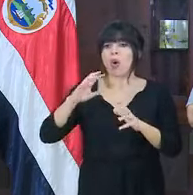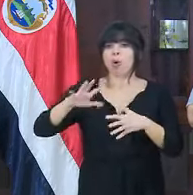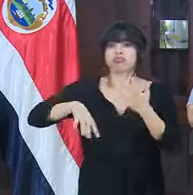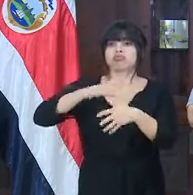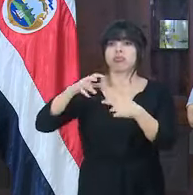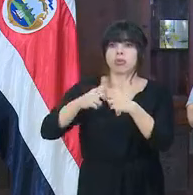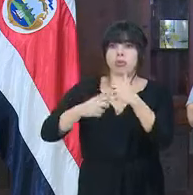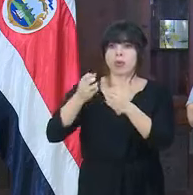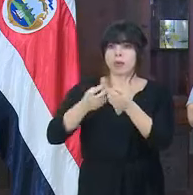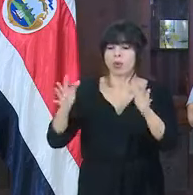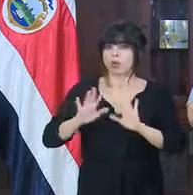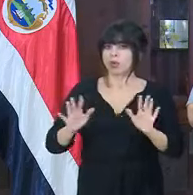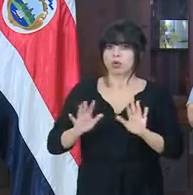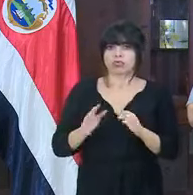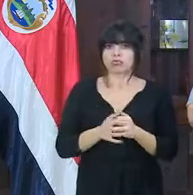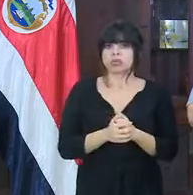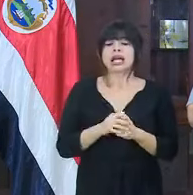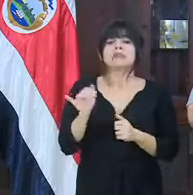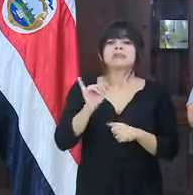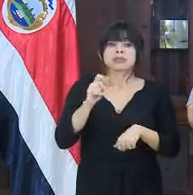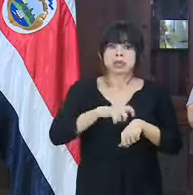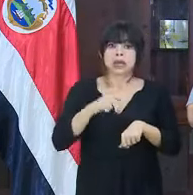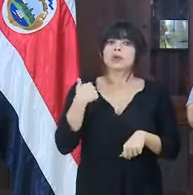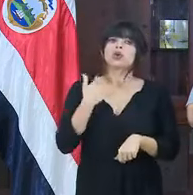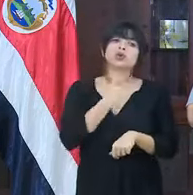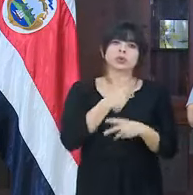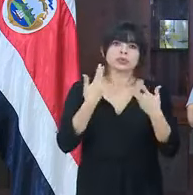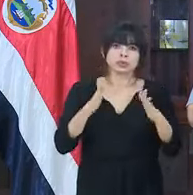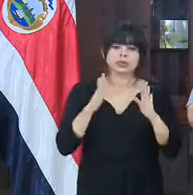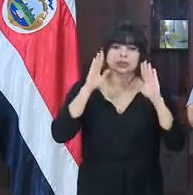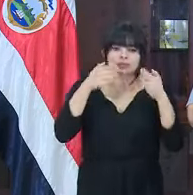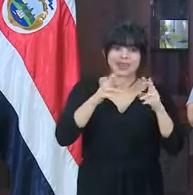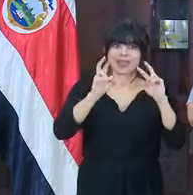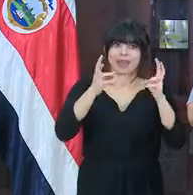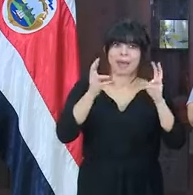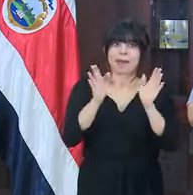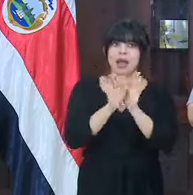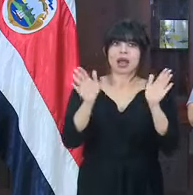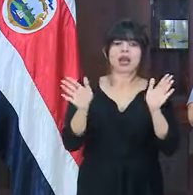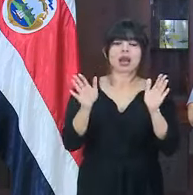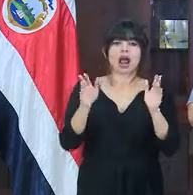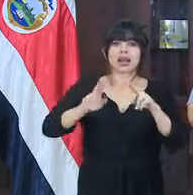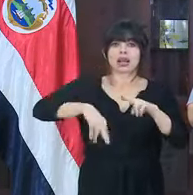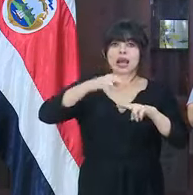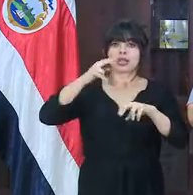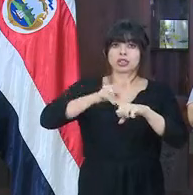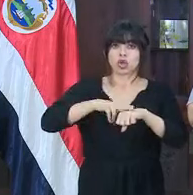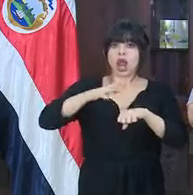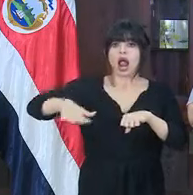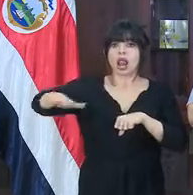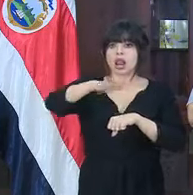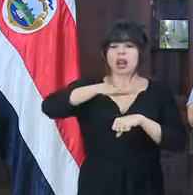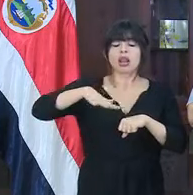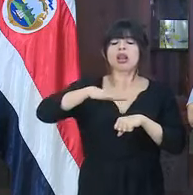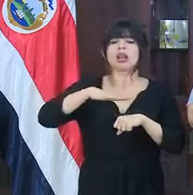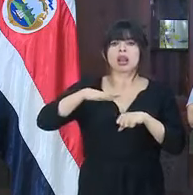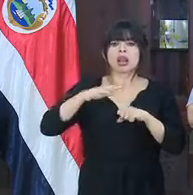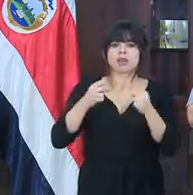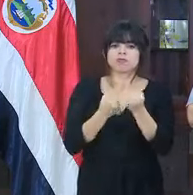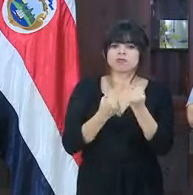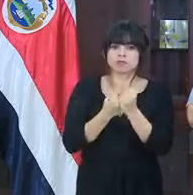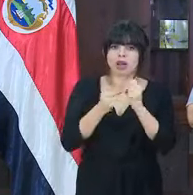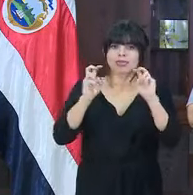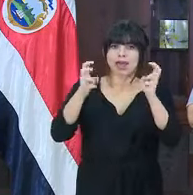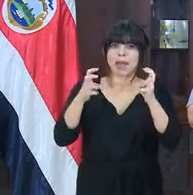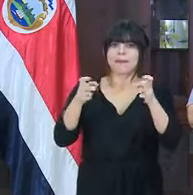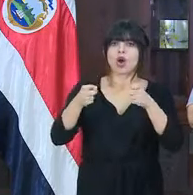orden público. A la vez estamos ya en el tema en general, a nivel nacional, reforzando el tema de